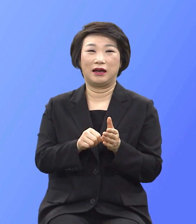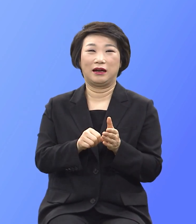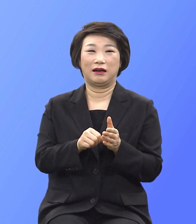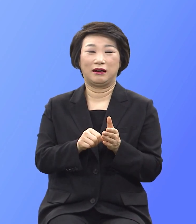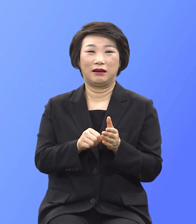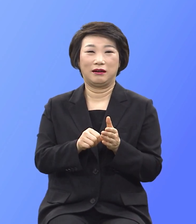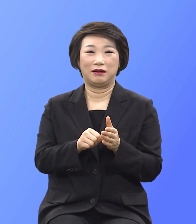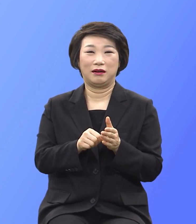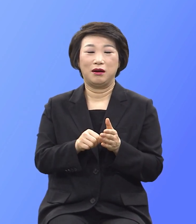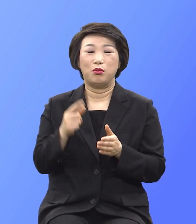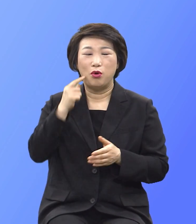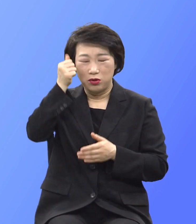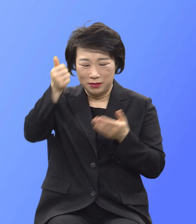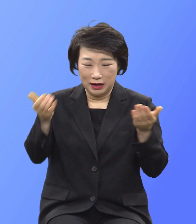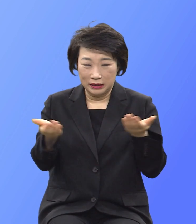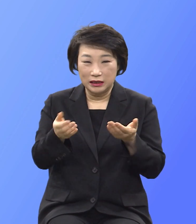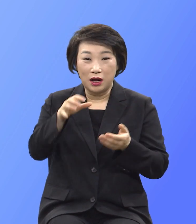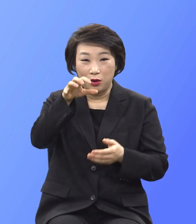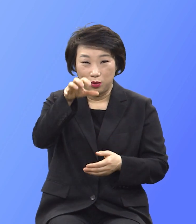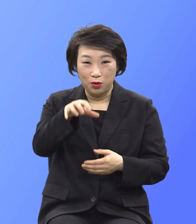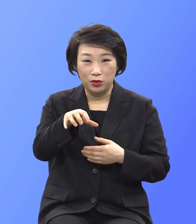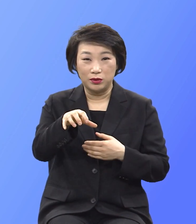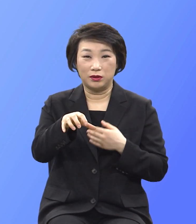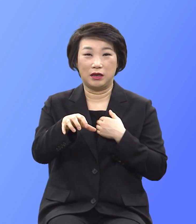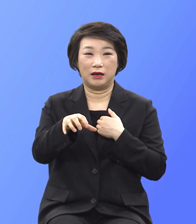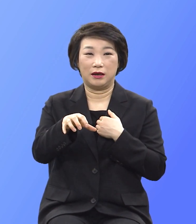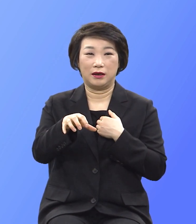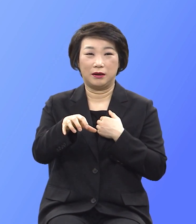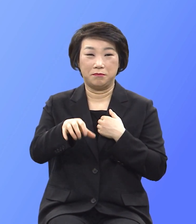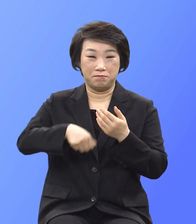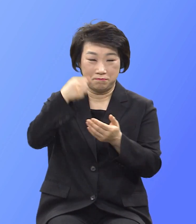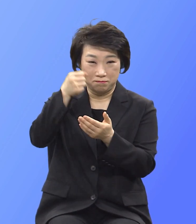평생에 목회해야 할 장소요.